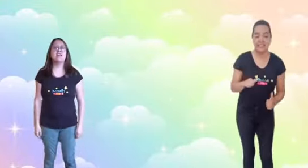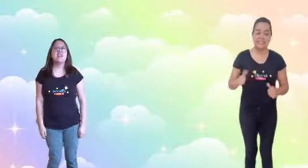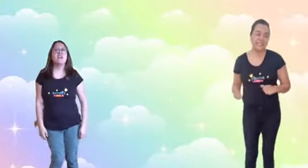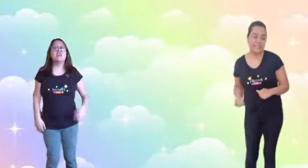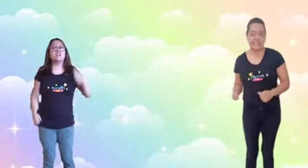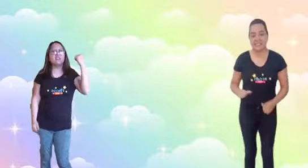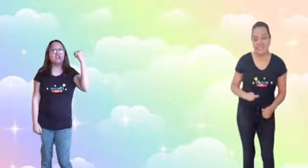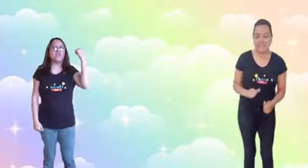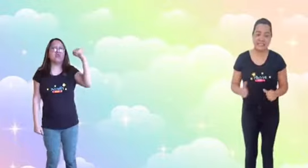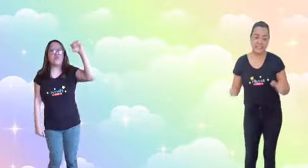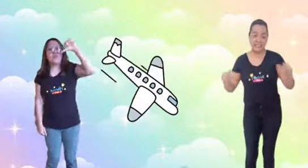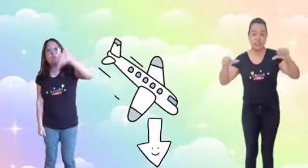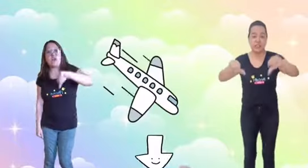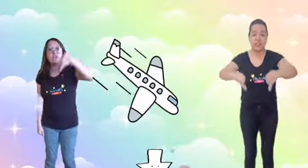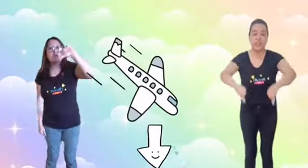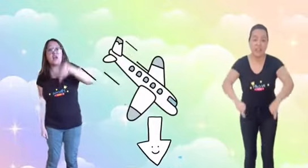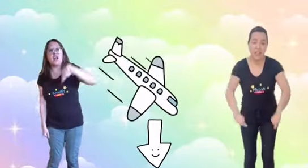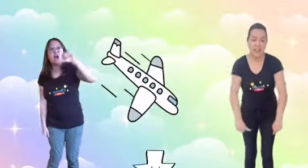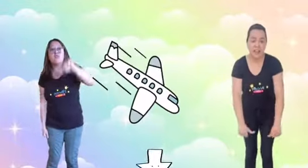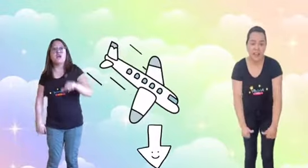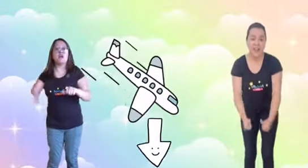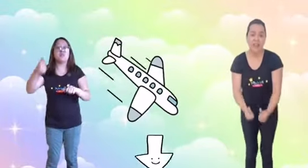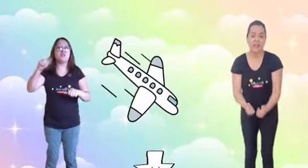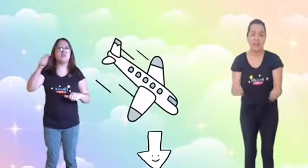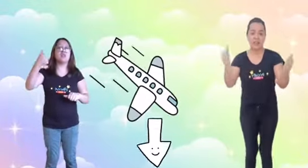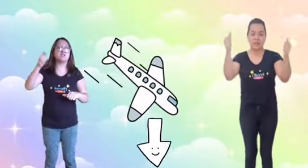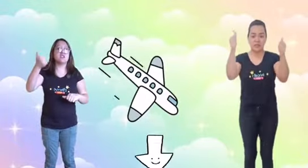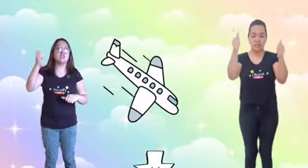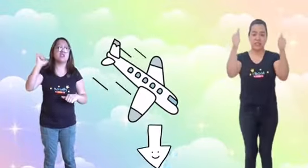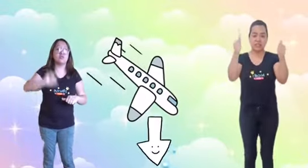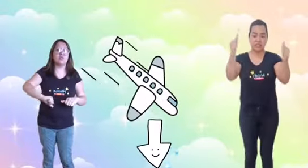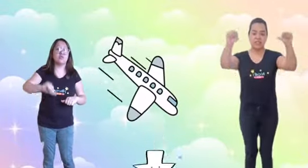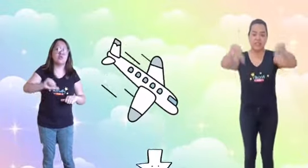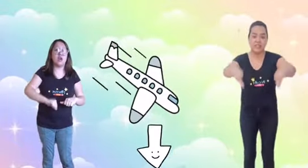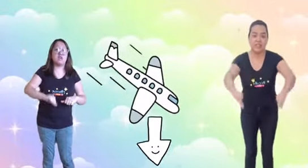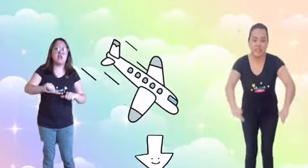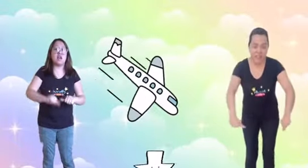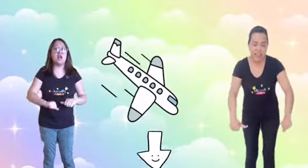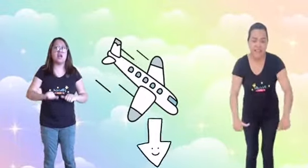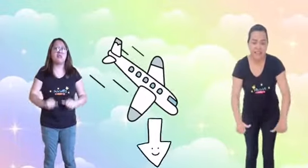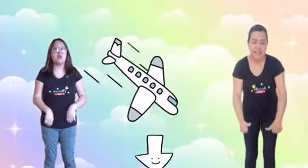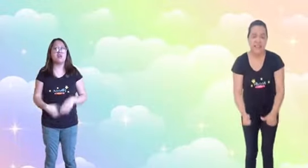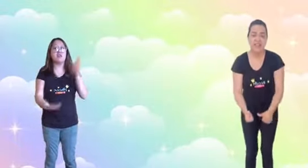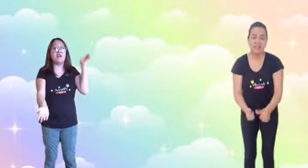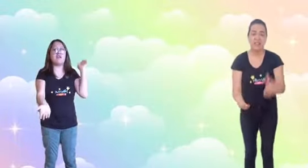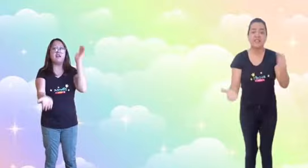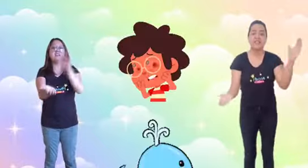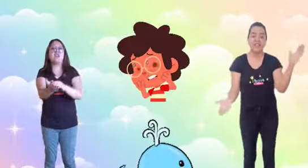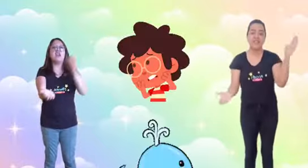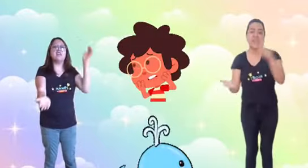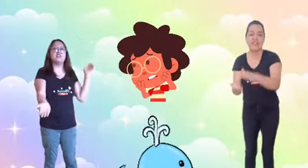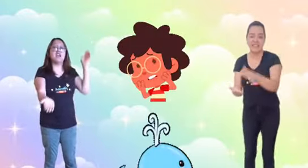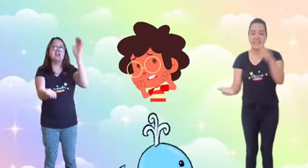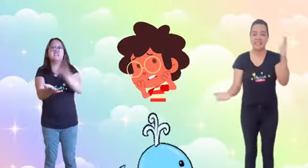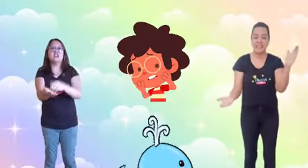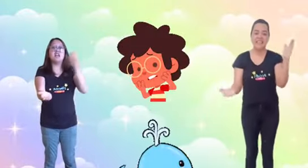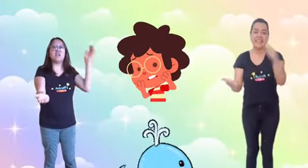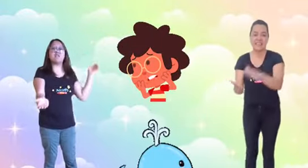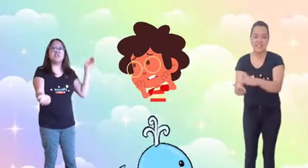y Pulgarcito cayó al agua, y Pulgarcito cayó al agua, y una vallete llena lo